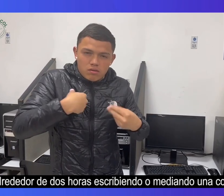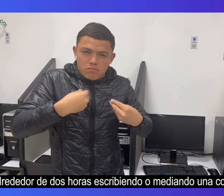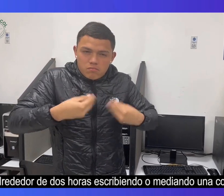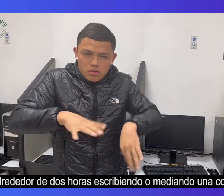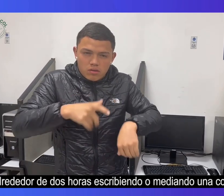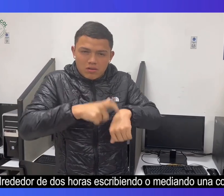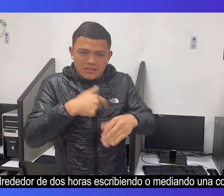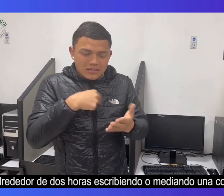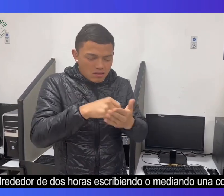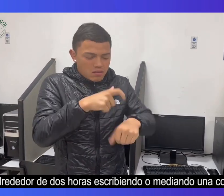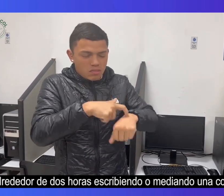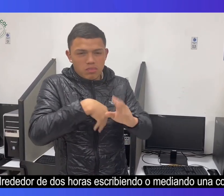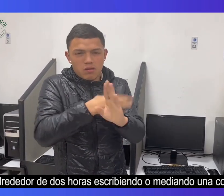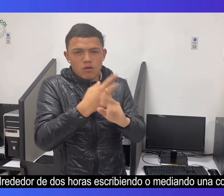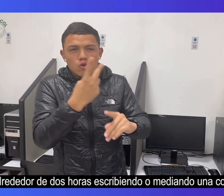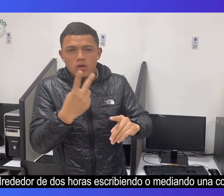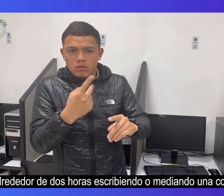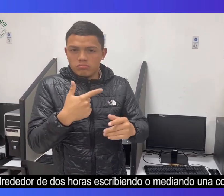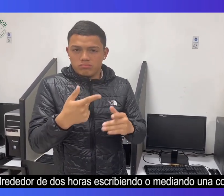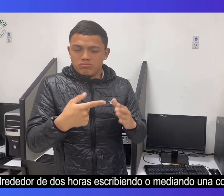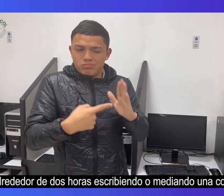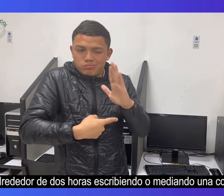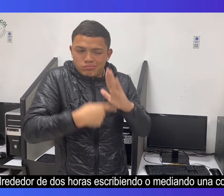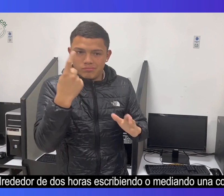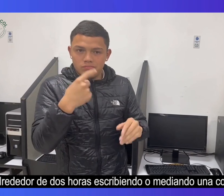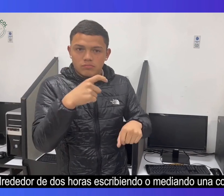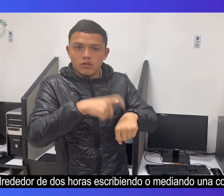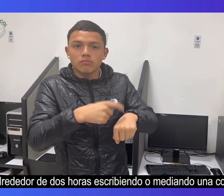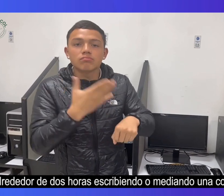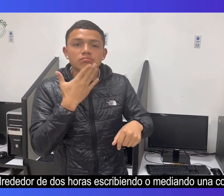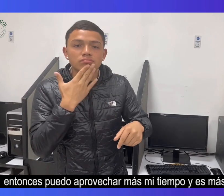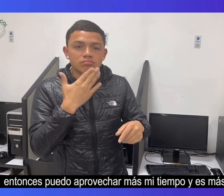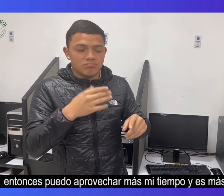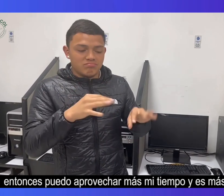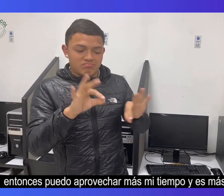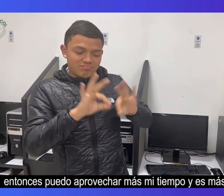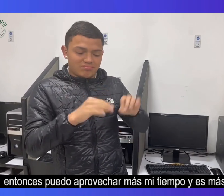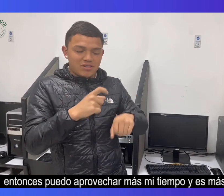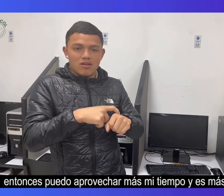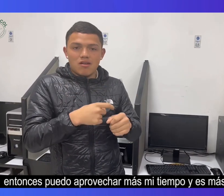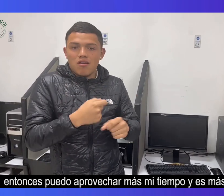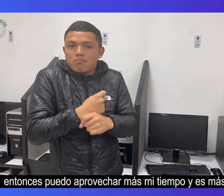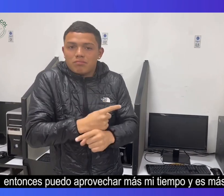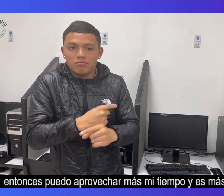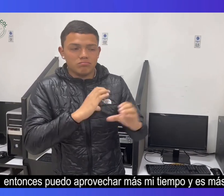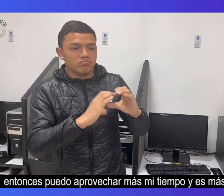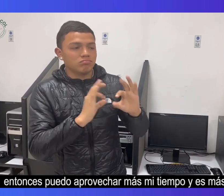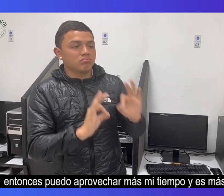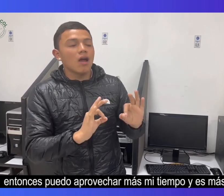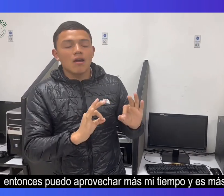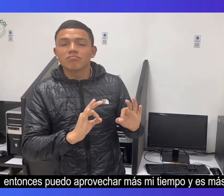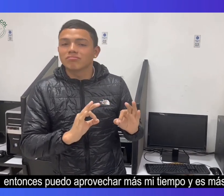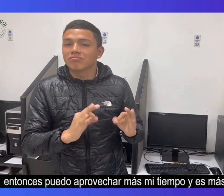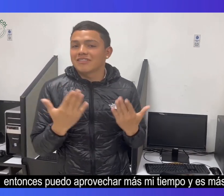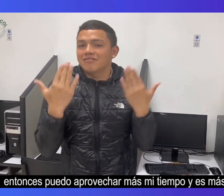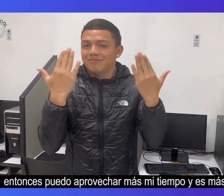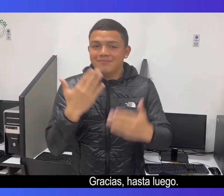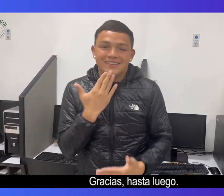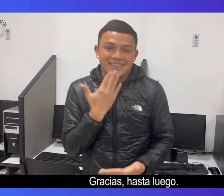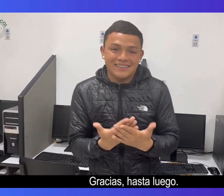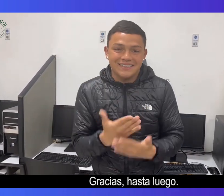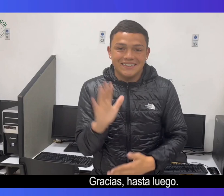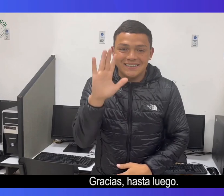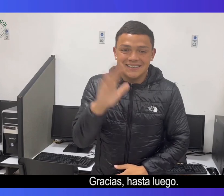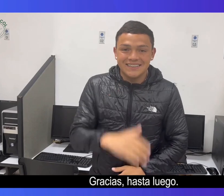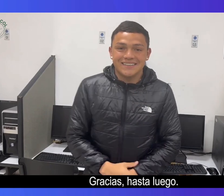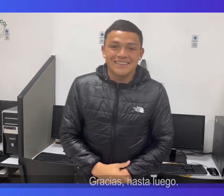perdí alrededor de dos horas escribiendo o mediando una comunicación, entonces puedo aprovechar más mi tiempo y es más efectivo.